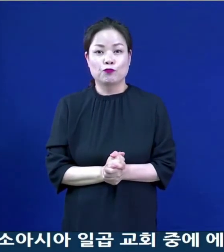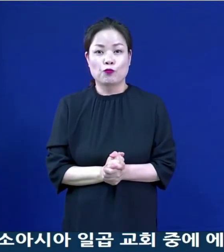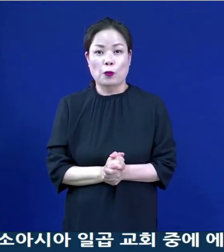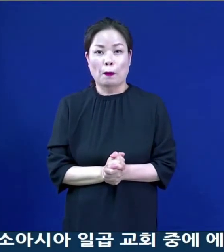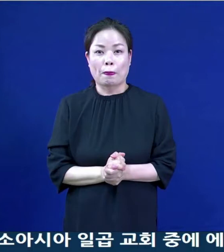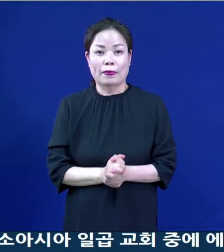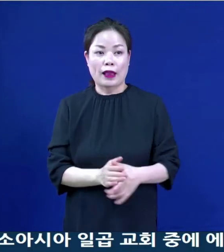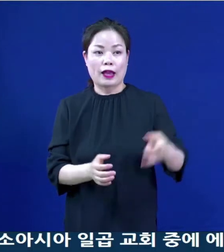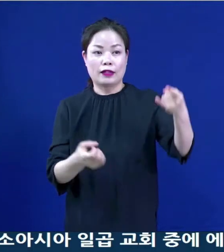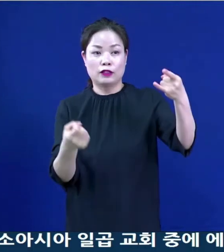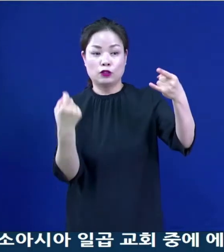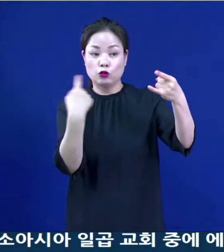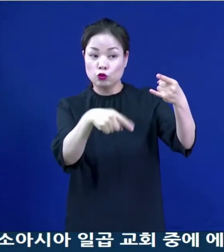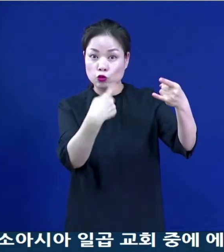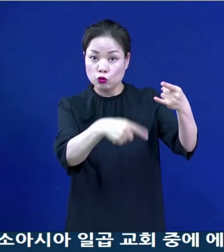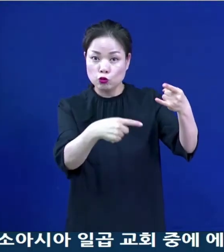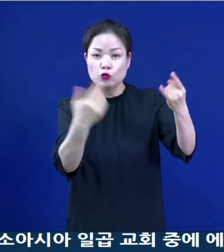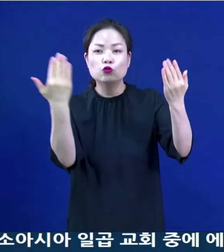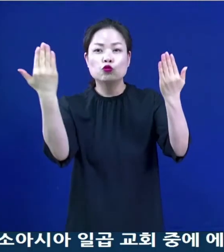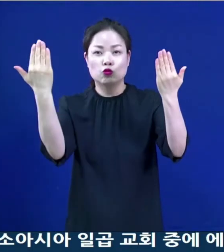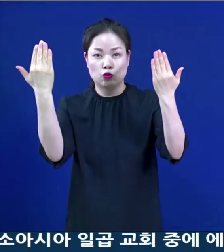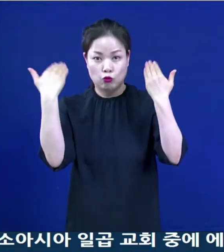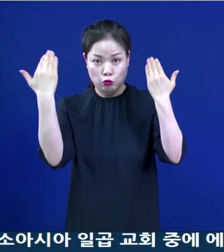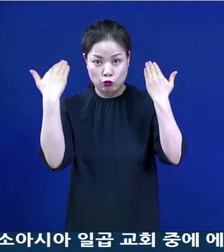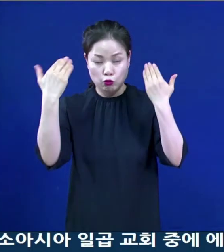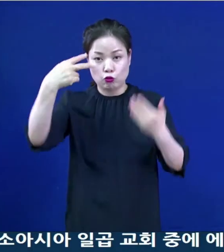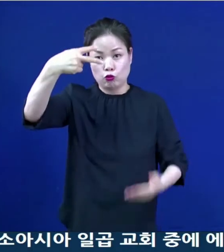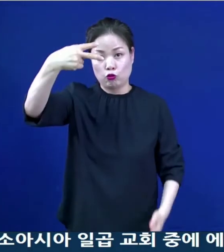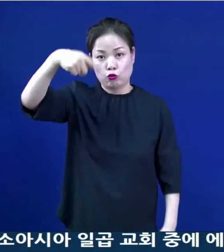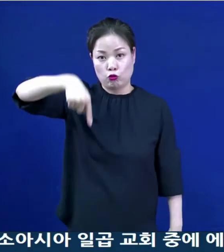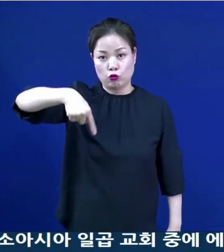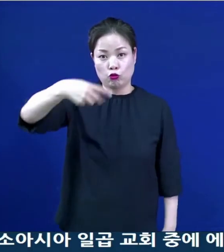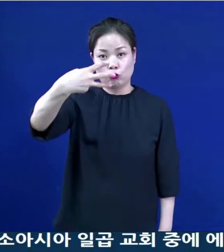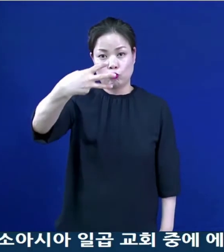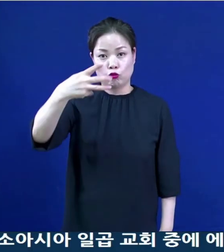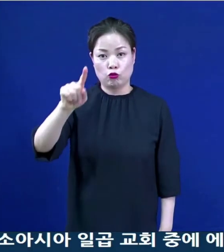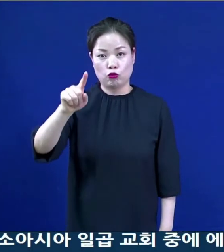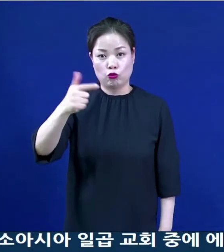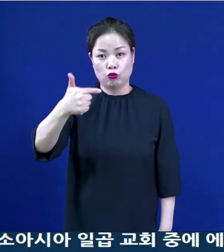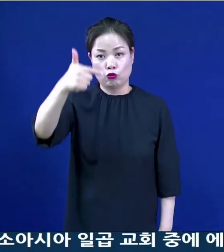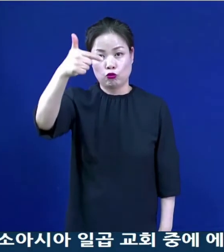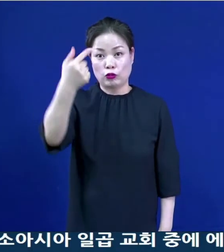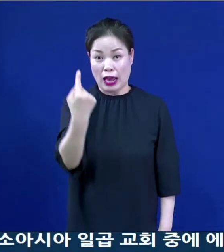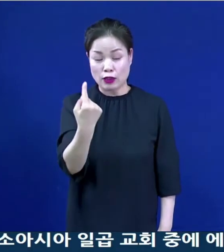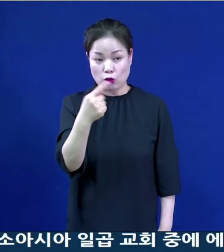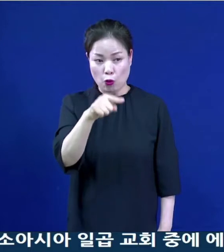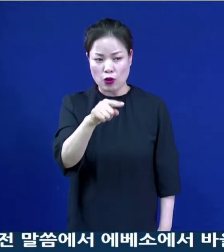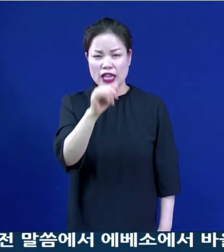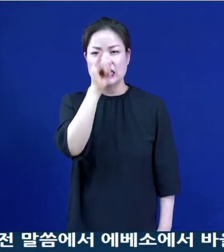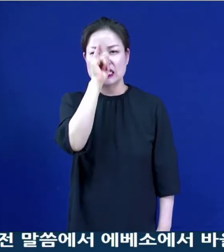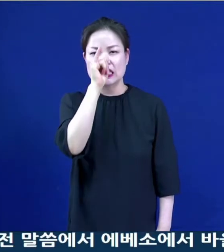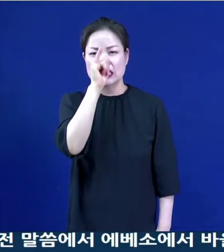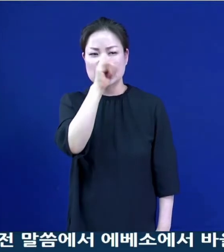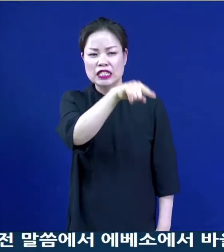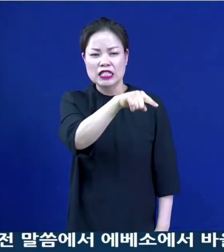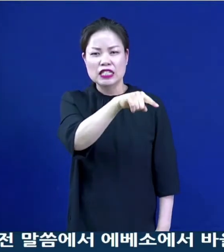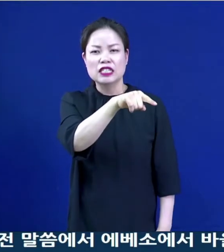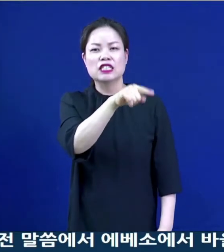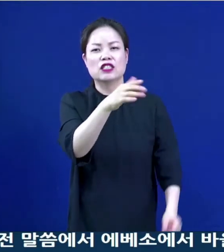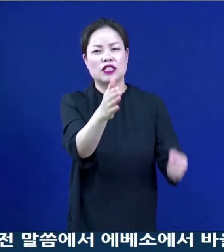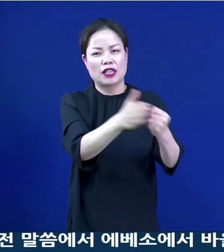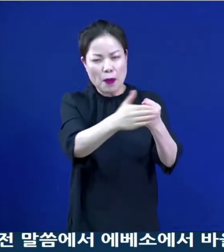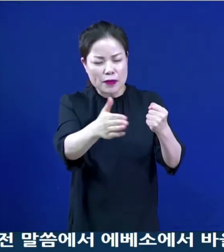두란노 서원을 만드는 것이었다. 이게 바울이 에베소에 오래 남아 있게 되었던 이유였다.